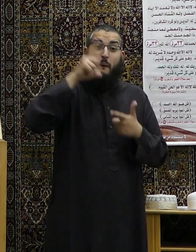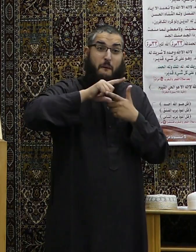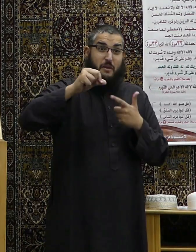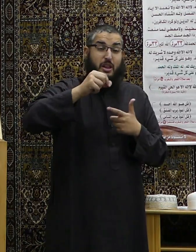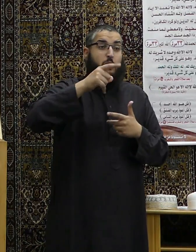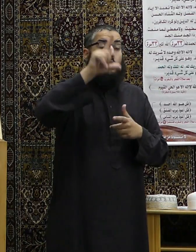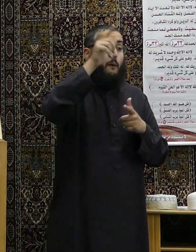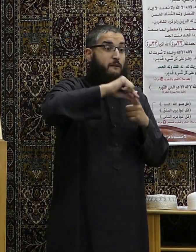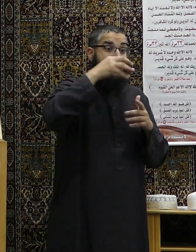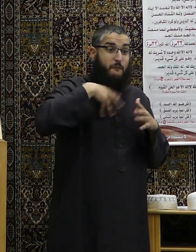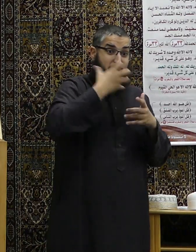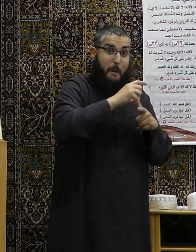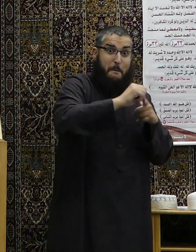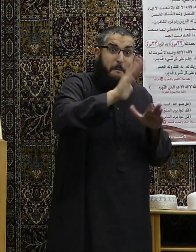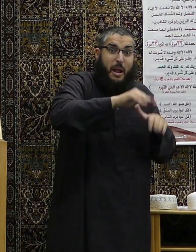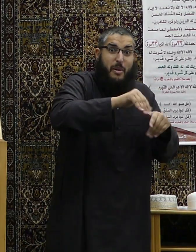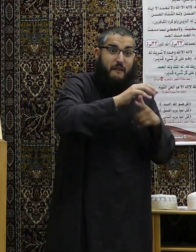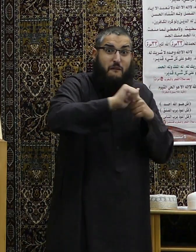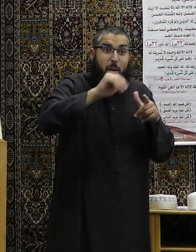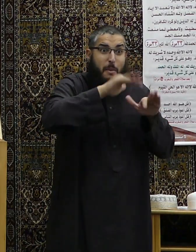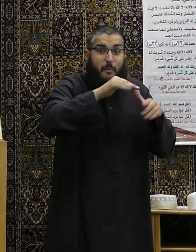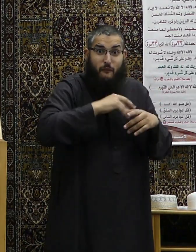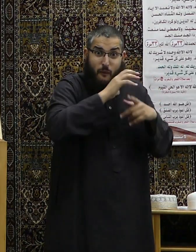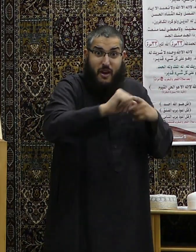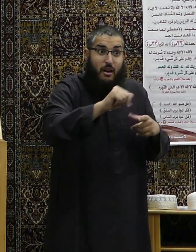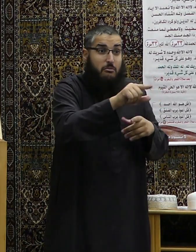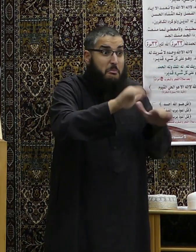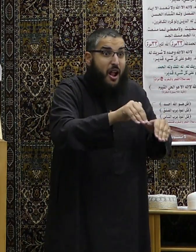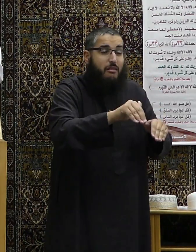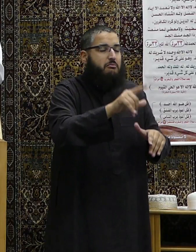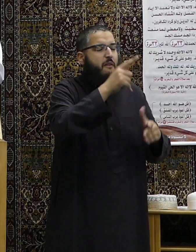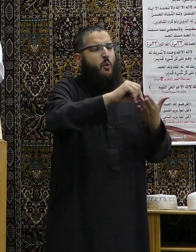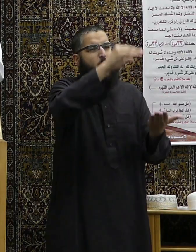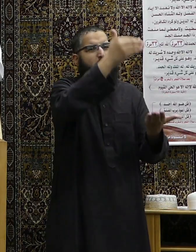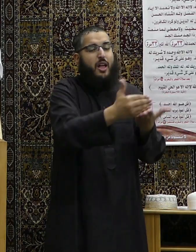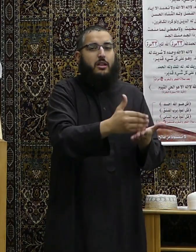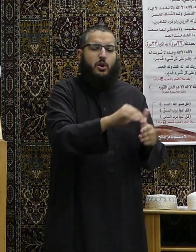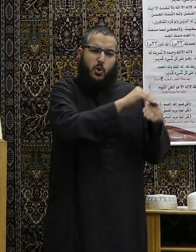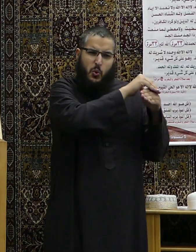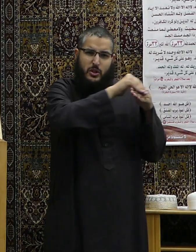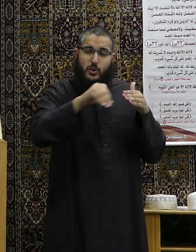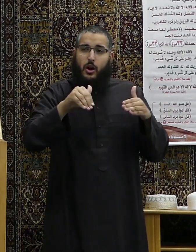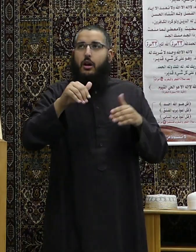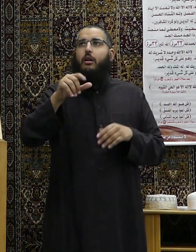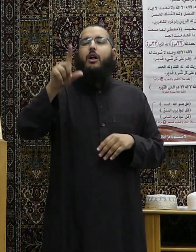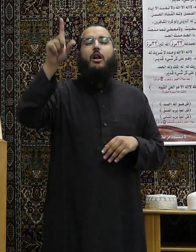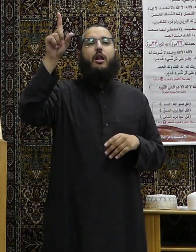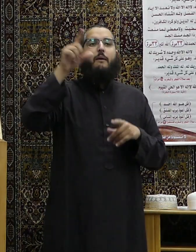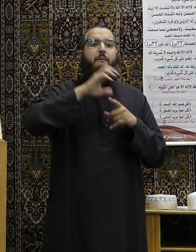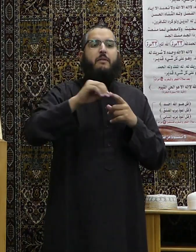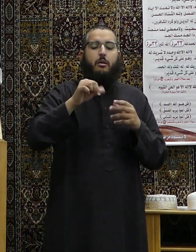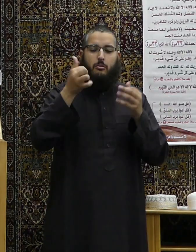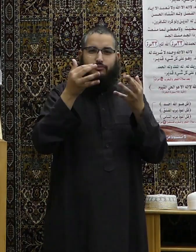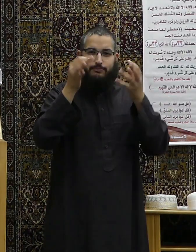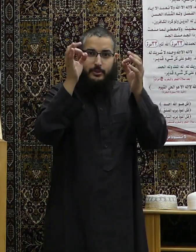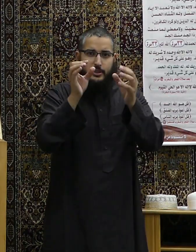veux faire du mal, cesse. Ô toi qui veux faire du mal, cesse. Et chaque soir, Allah affranchit de l'enfer un certain